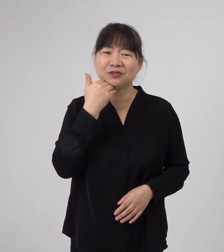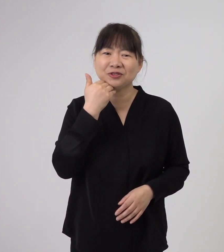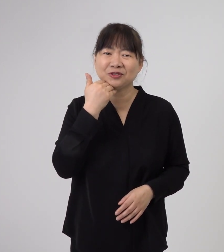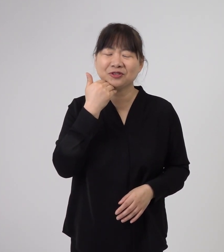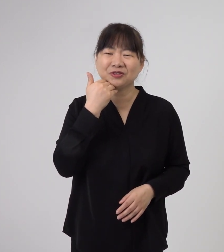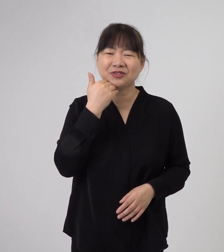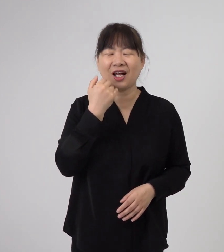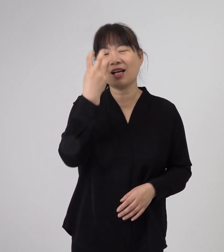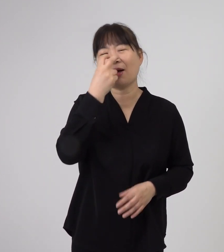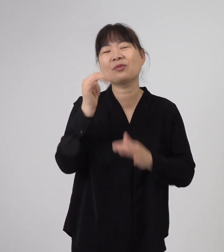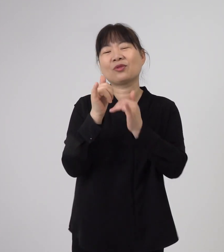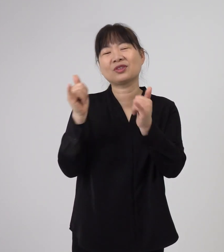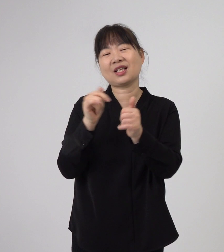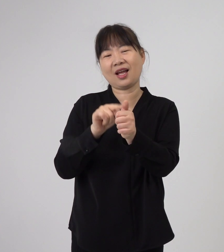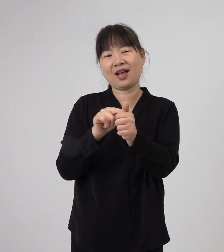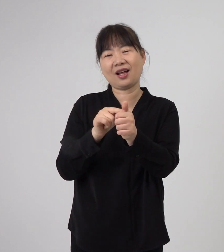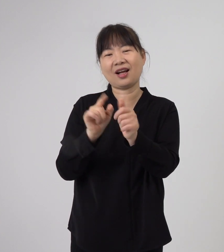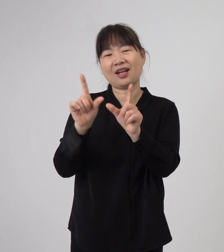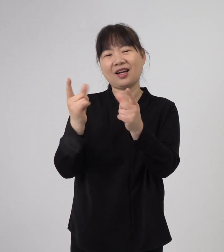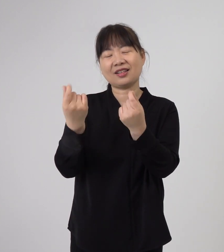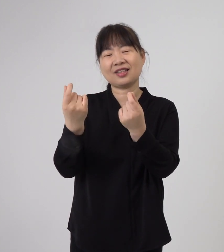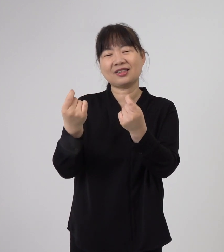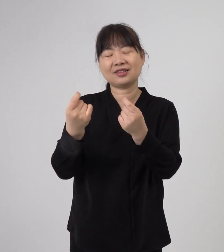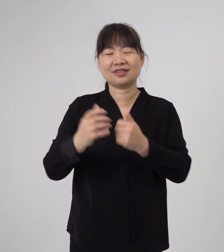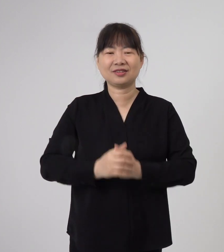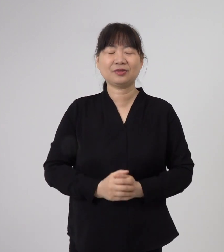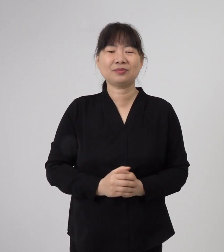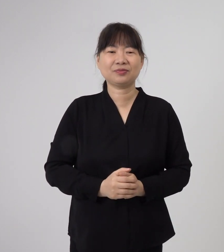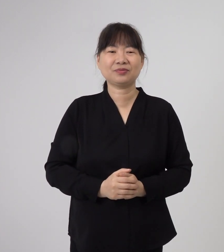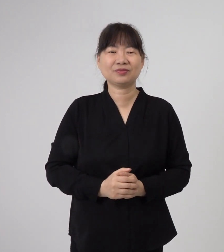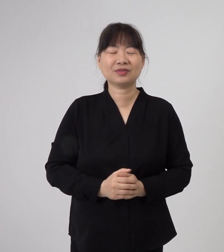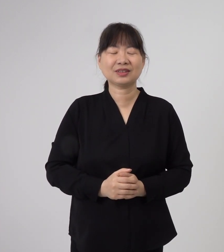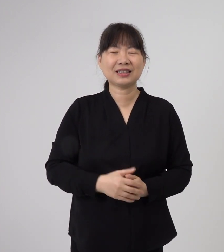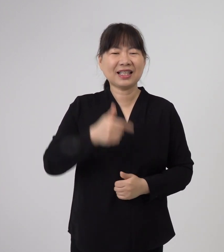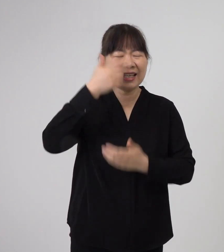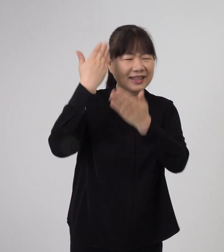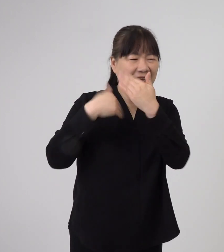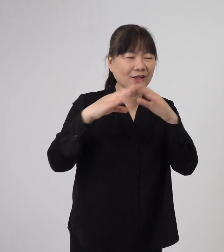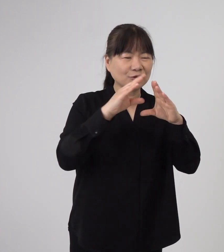이거 감독자들이에요. 다른 형태의 현대판